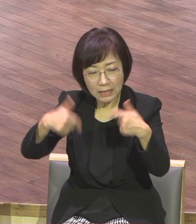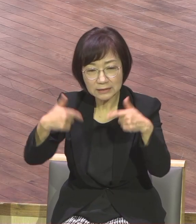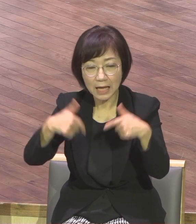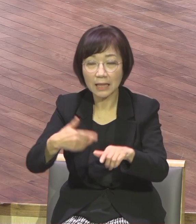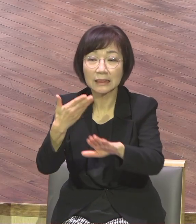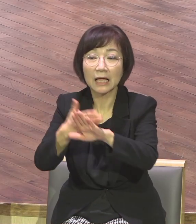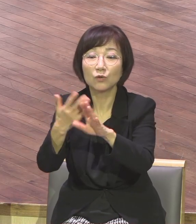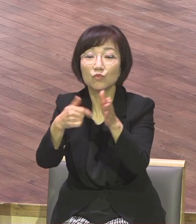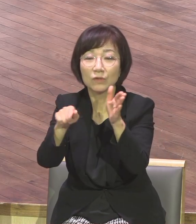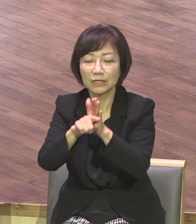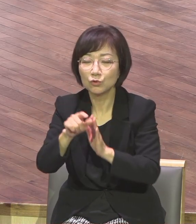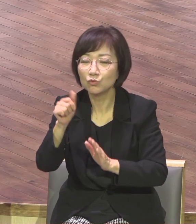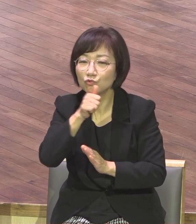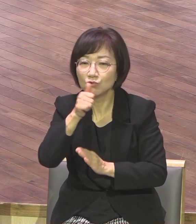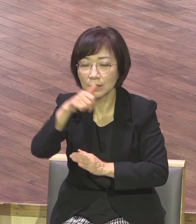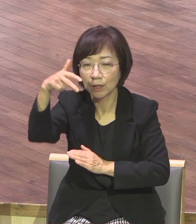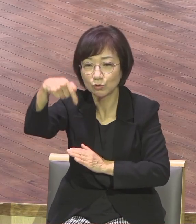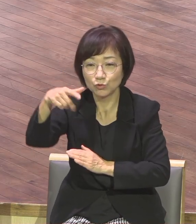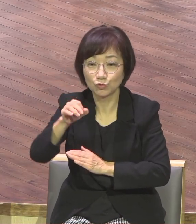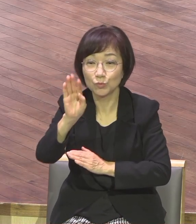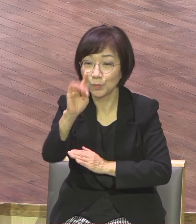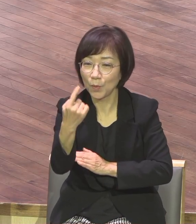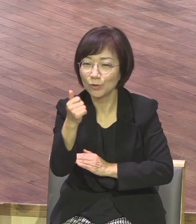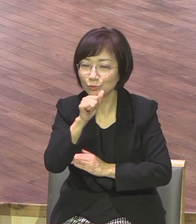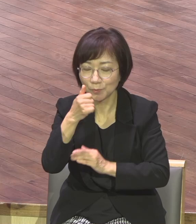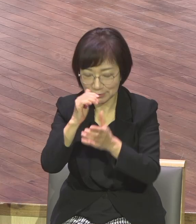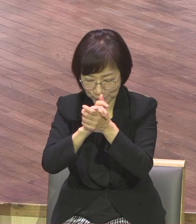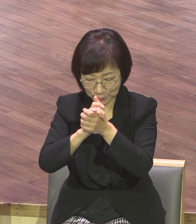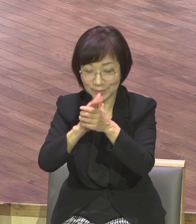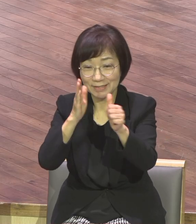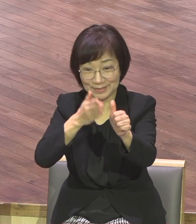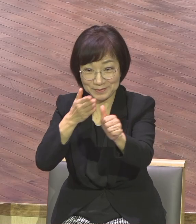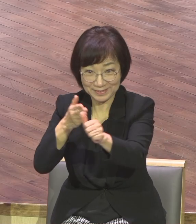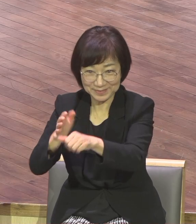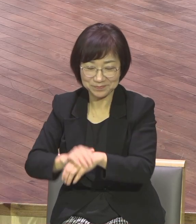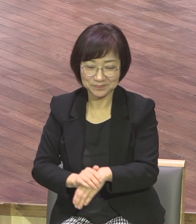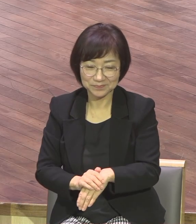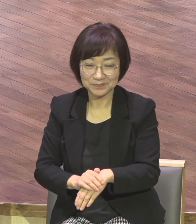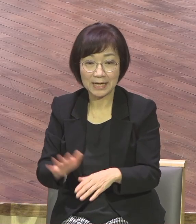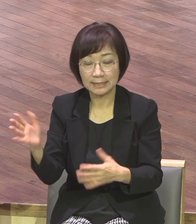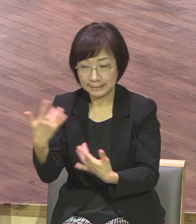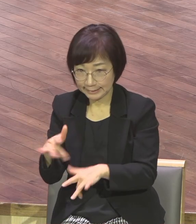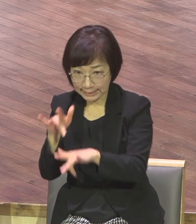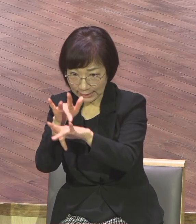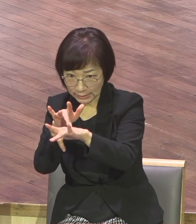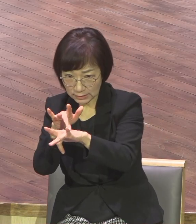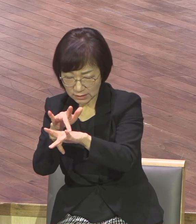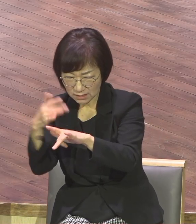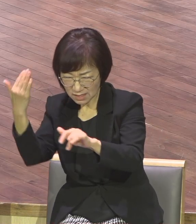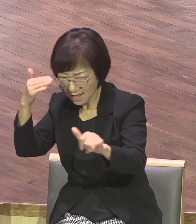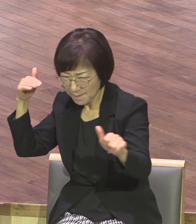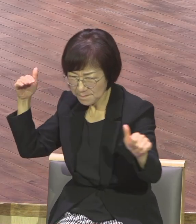주시기를 바랍니다. 사단이 교회를 무너뜨리기 위해서 공격할 때 누구를 집중적으로 공격하느냐?